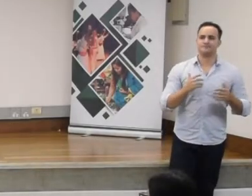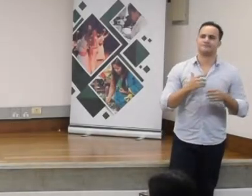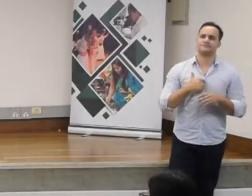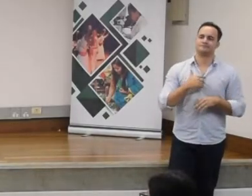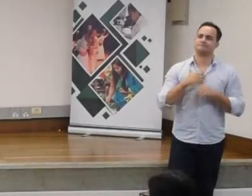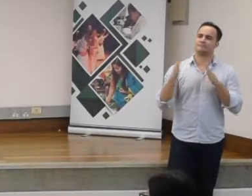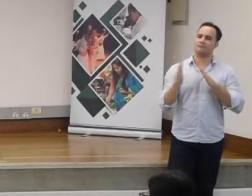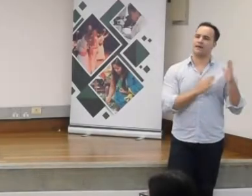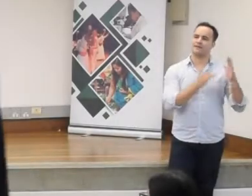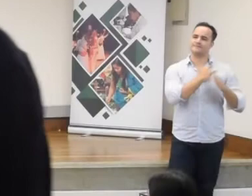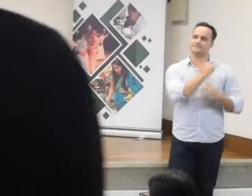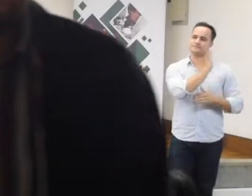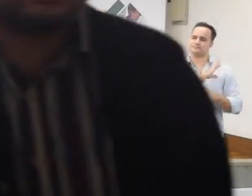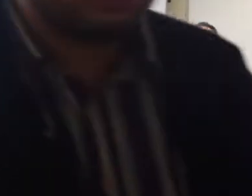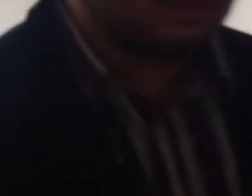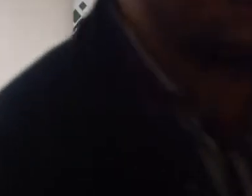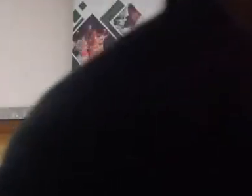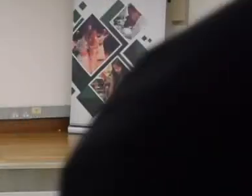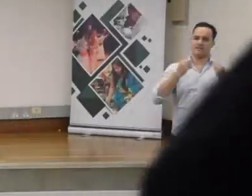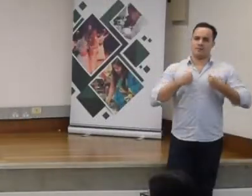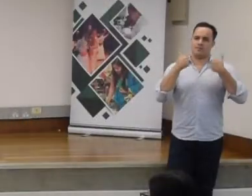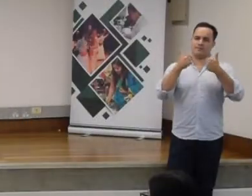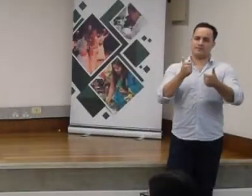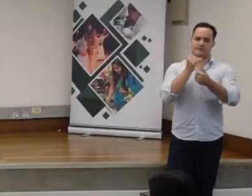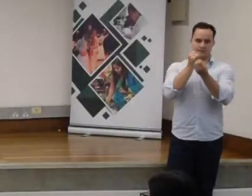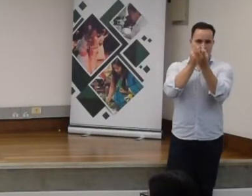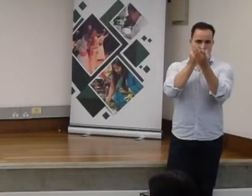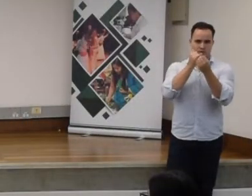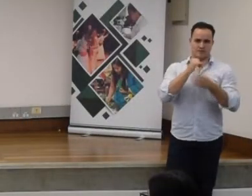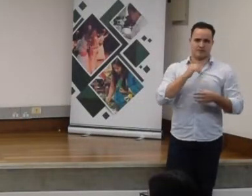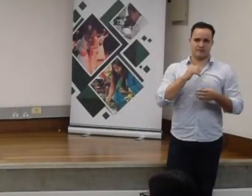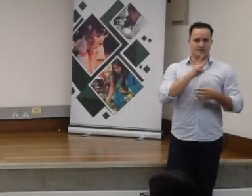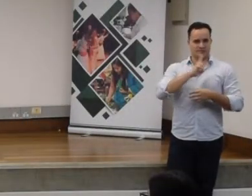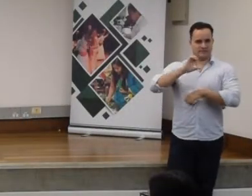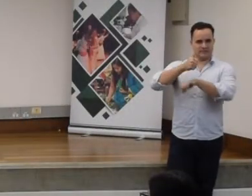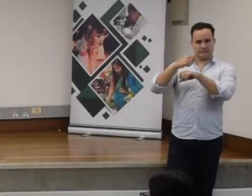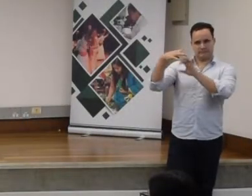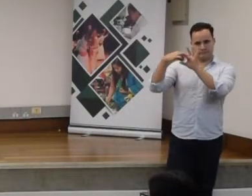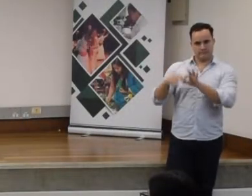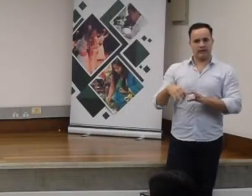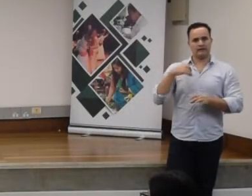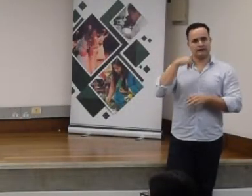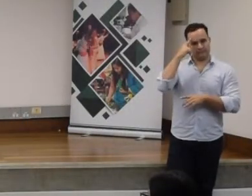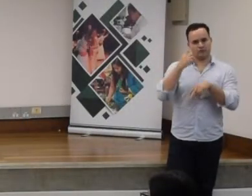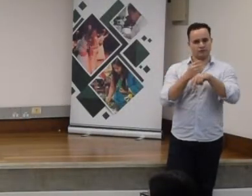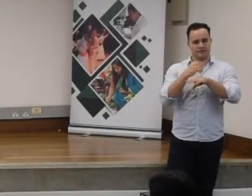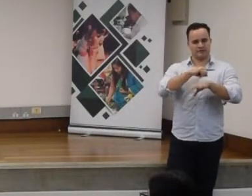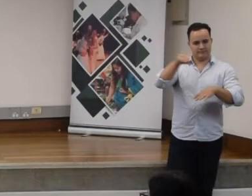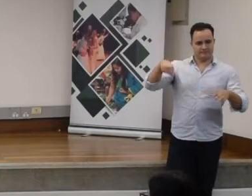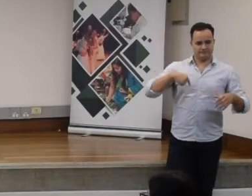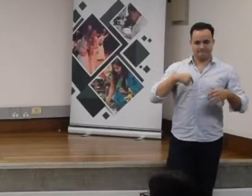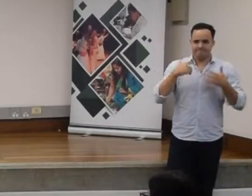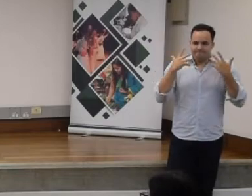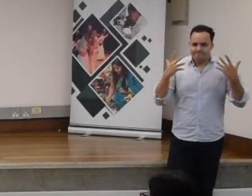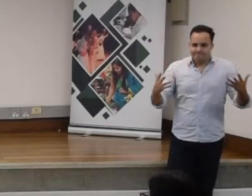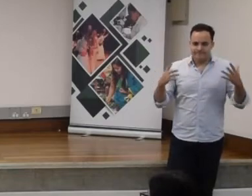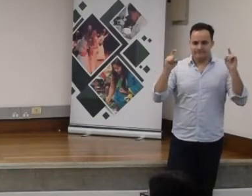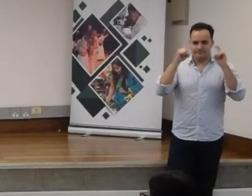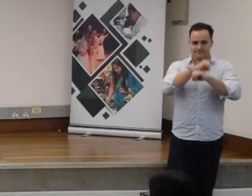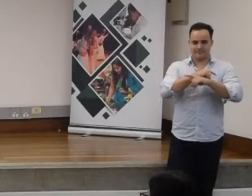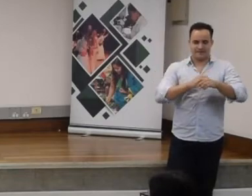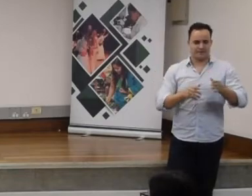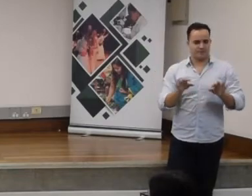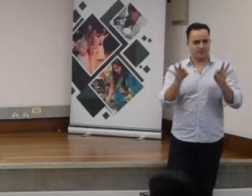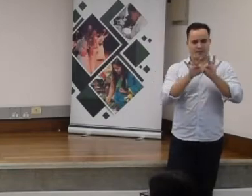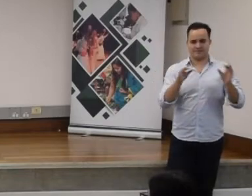de implementación de pedagogías del buen vivir de la Vicerrectoría de Docencia nos hemos trazado es justamente levantar una línea base